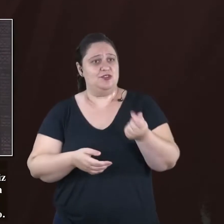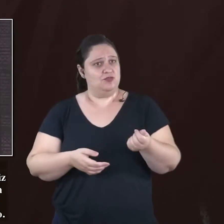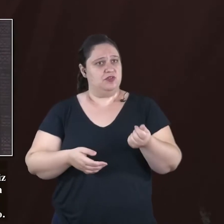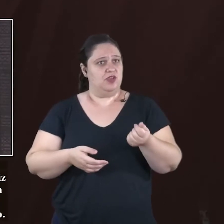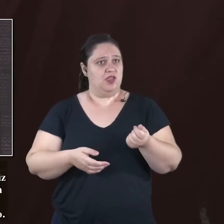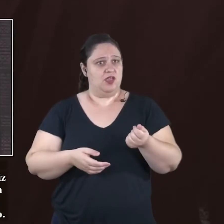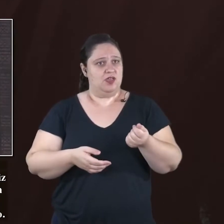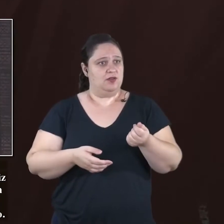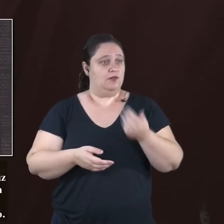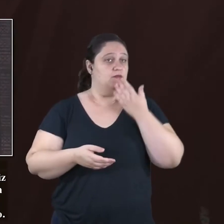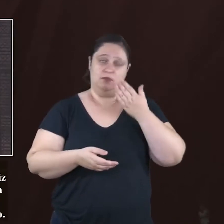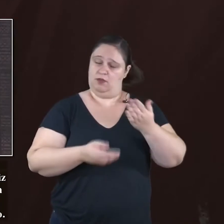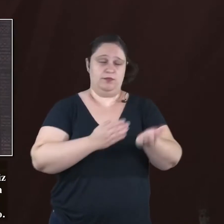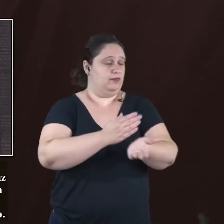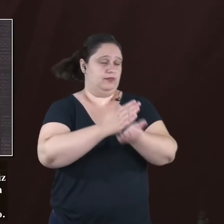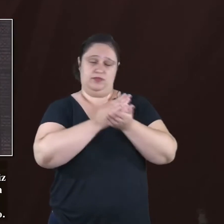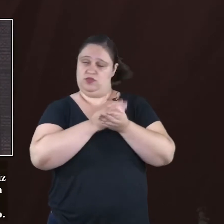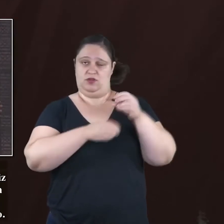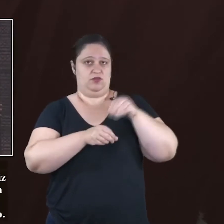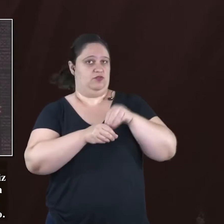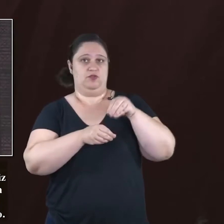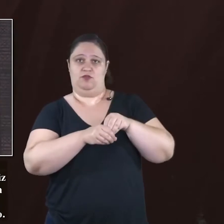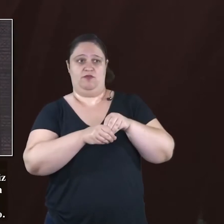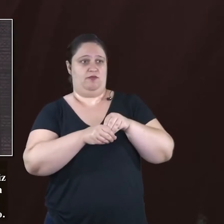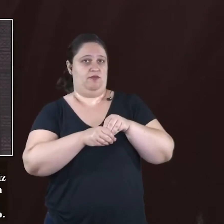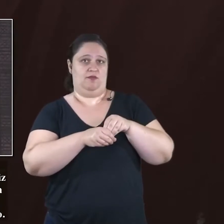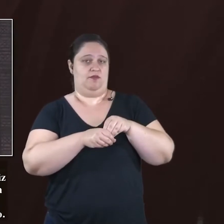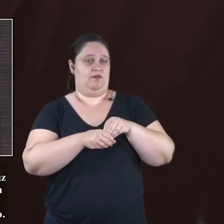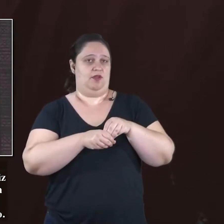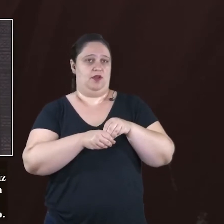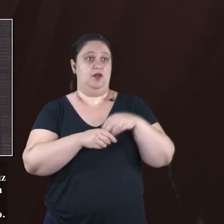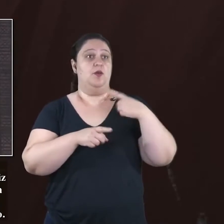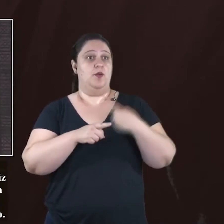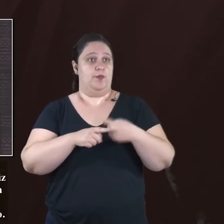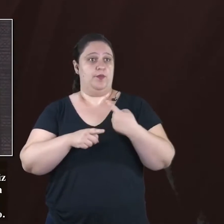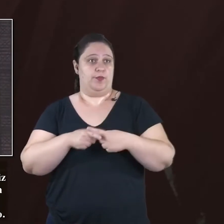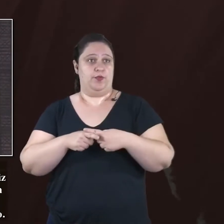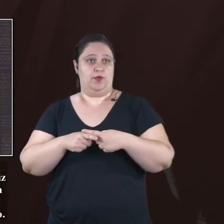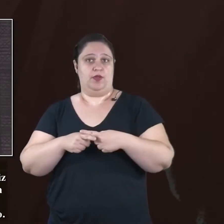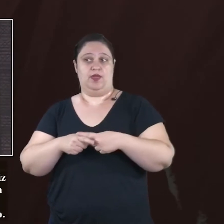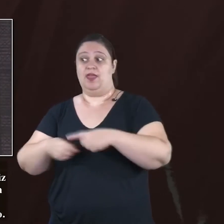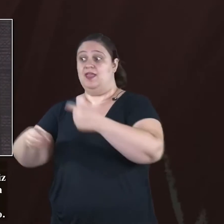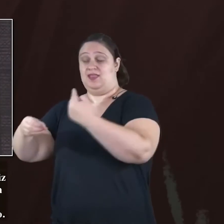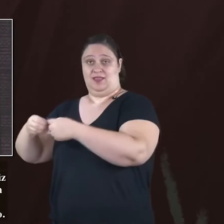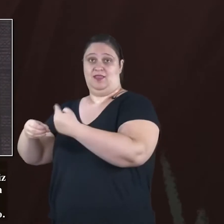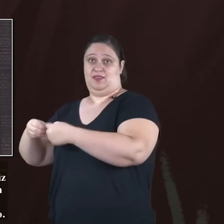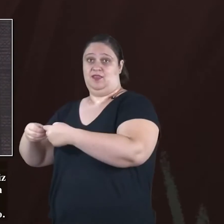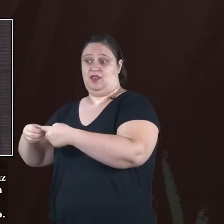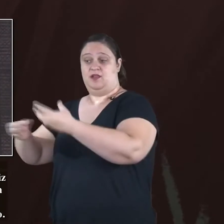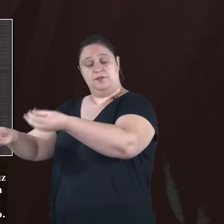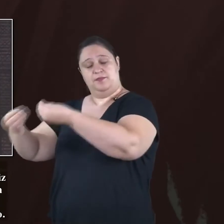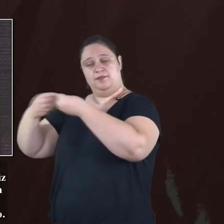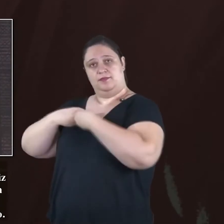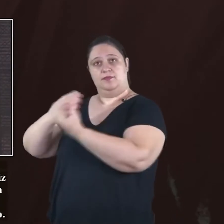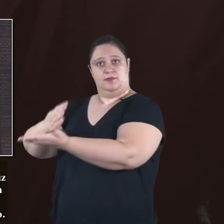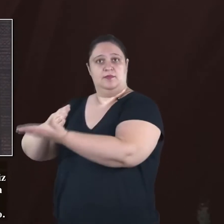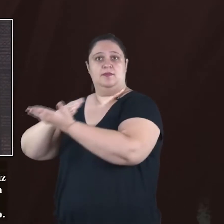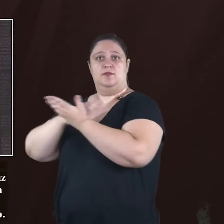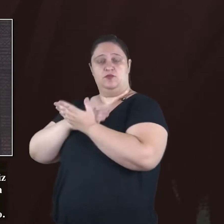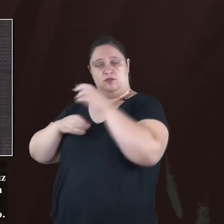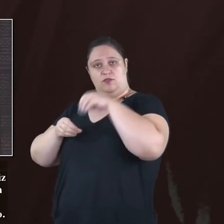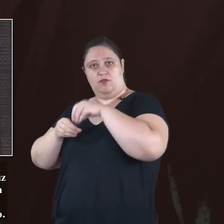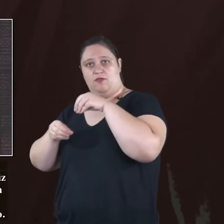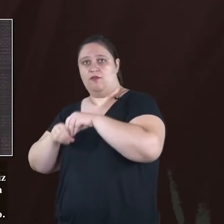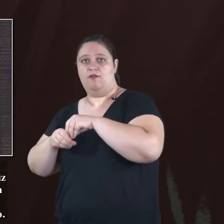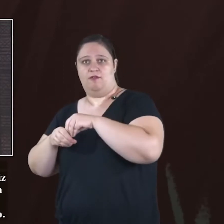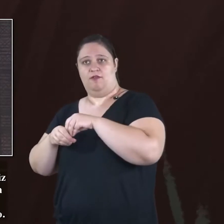pois os irmãos, quando vieram da Macedônia, supriram o que me faltava, e em tudo me guardei e